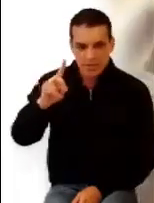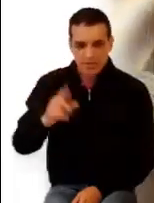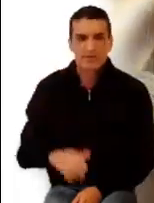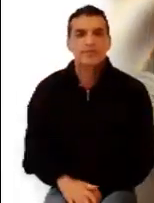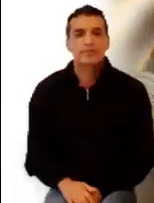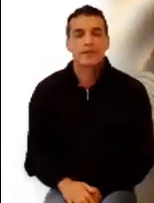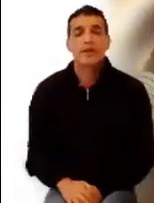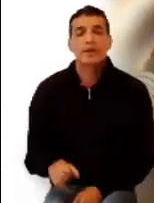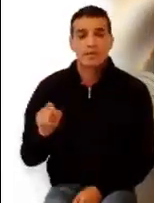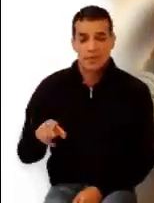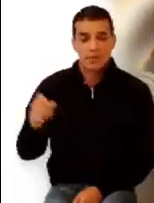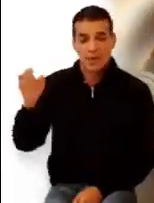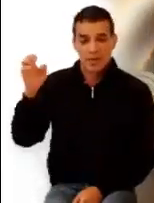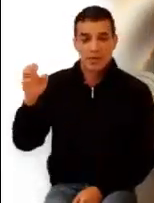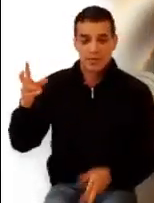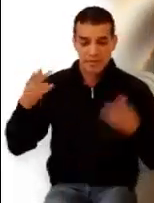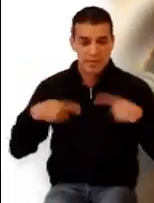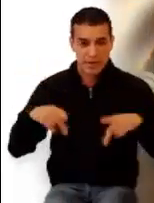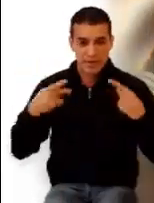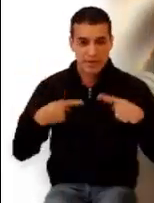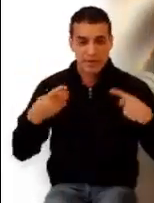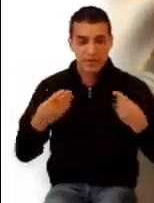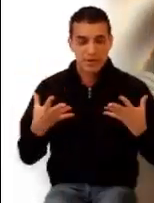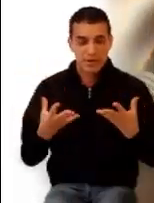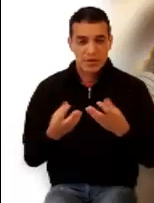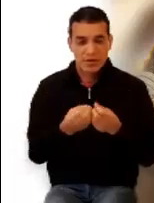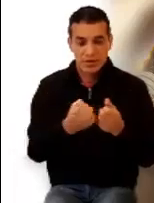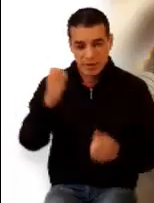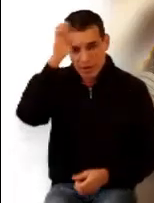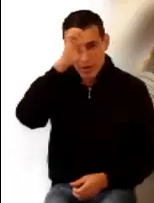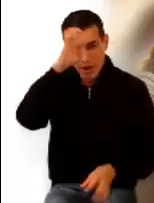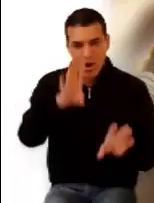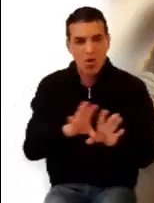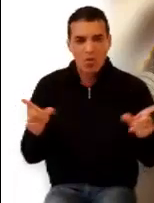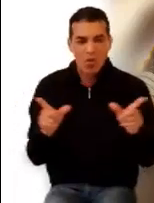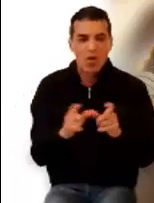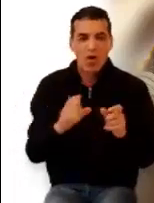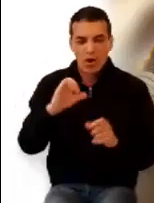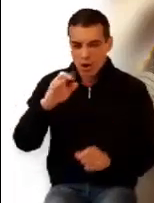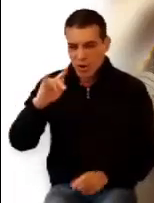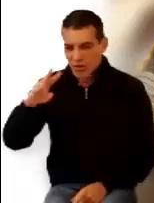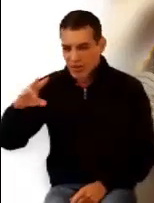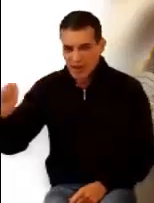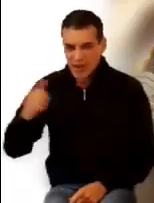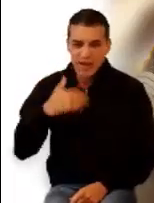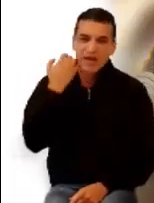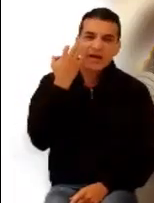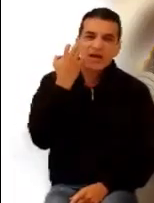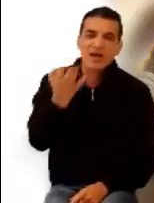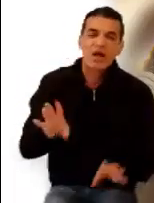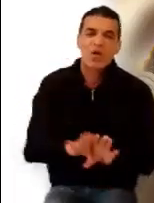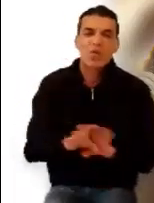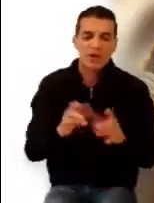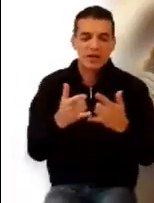Los evangelistas no hacen una crónica de la vida de Jesús, ni tampoco una historia en el sentido riguroso